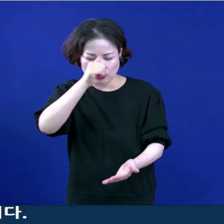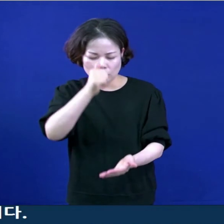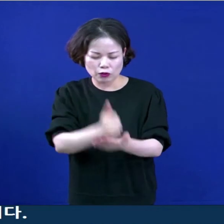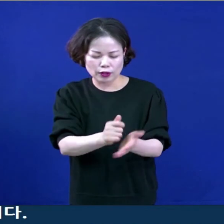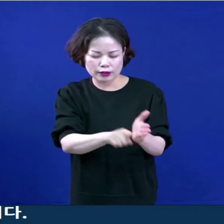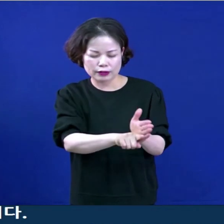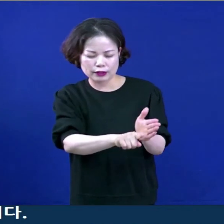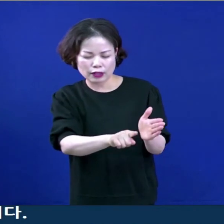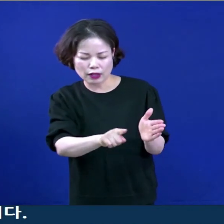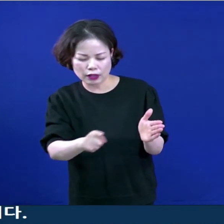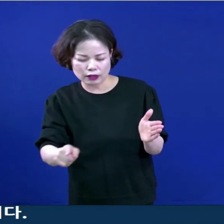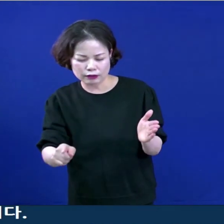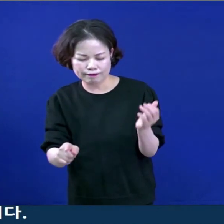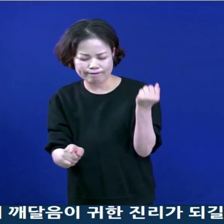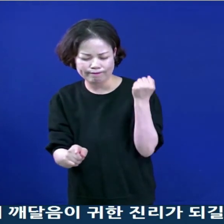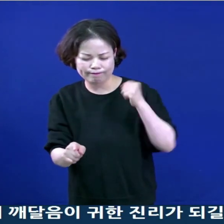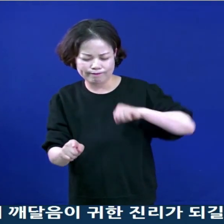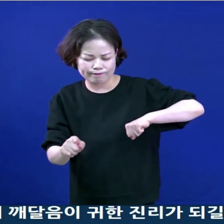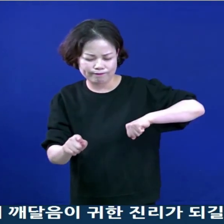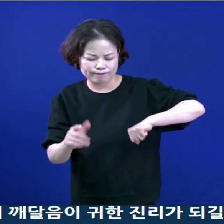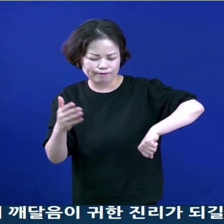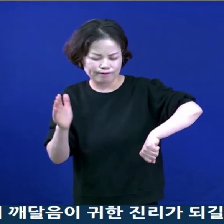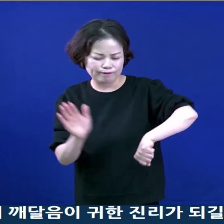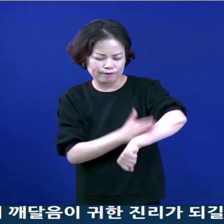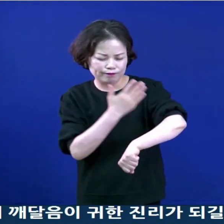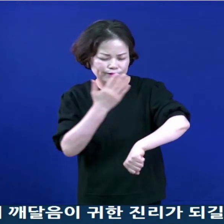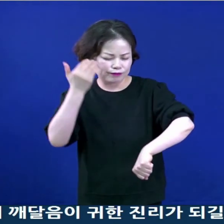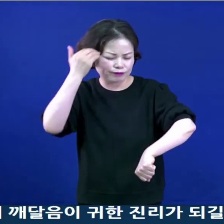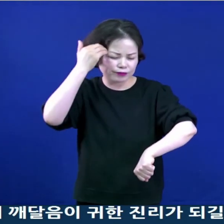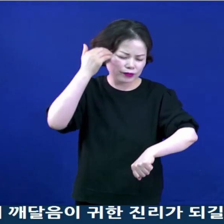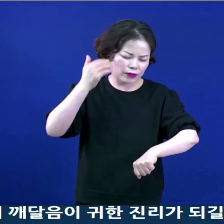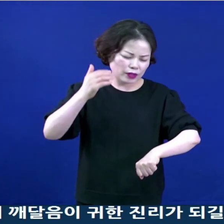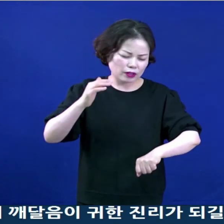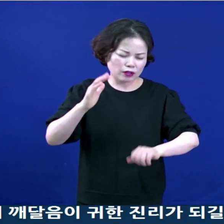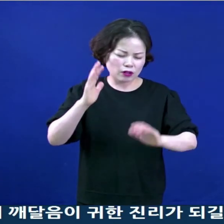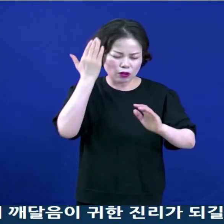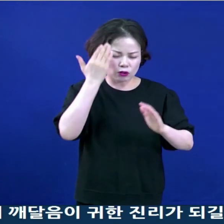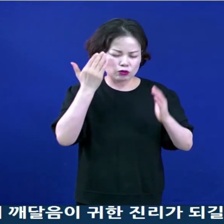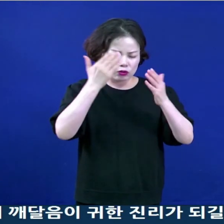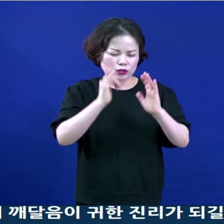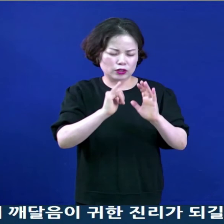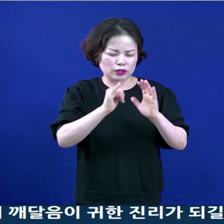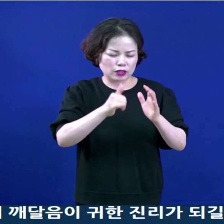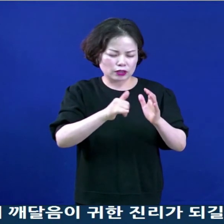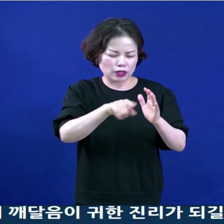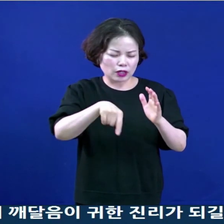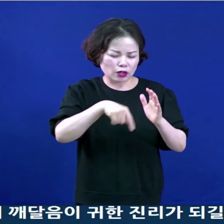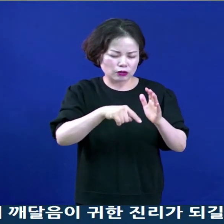타락으로 어그러지고 어두운 세대 가운데 주님의 자녀로 빛을 발할 수